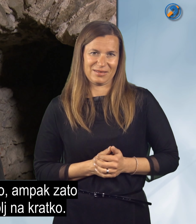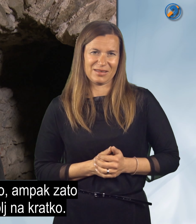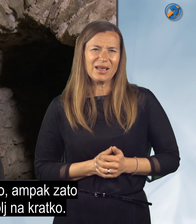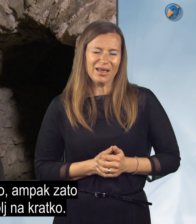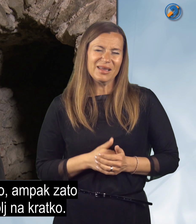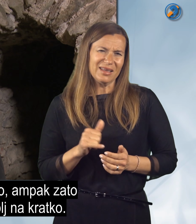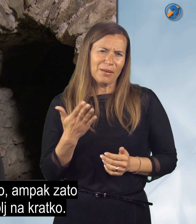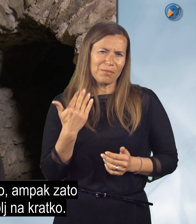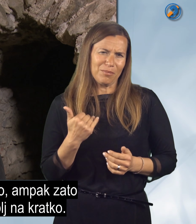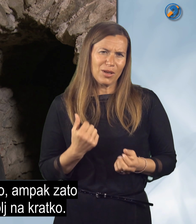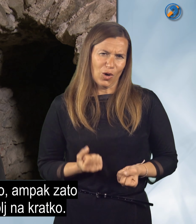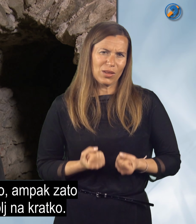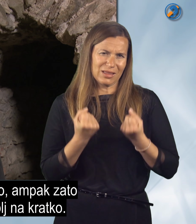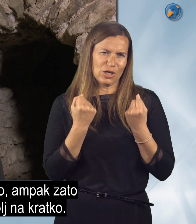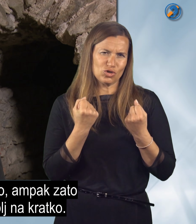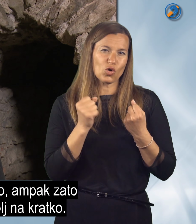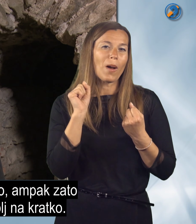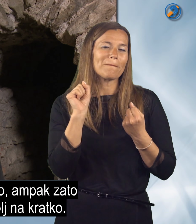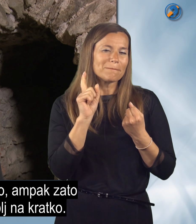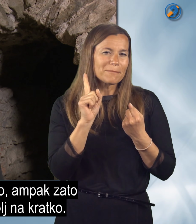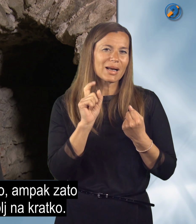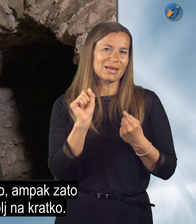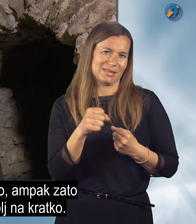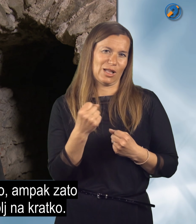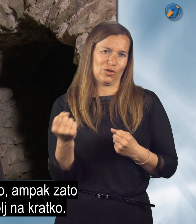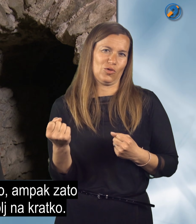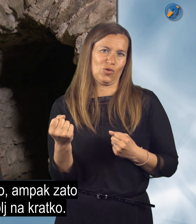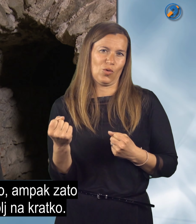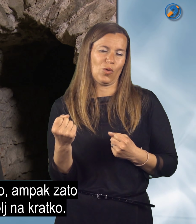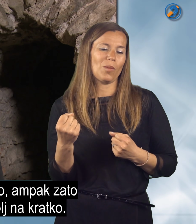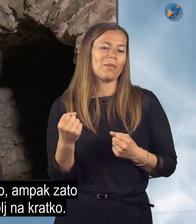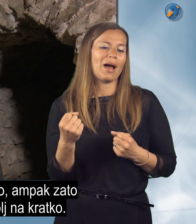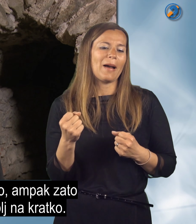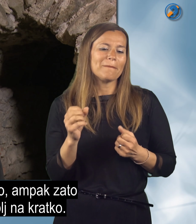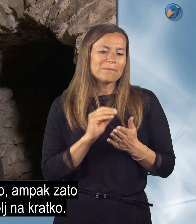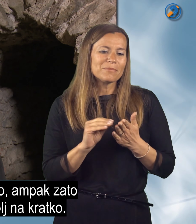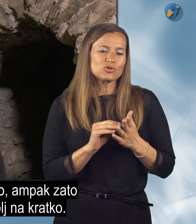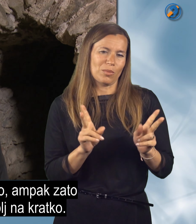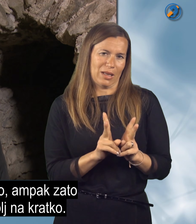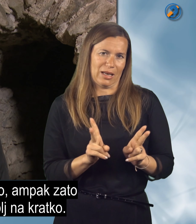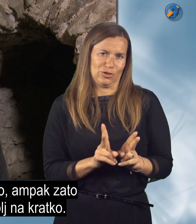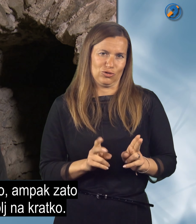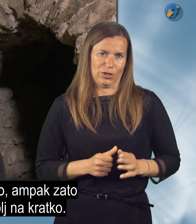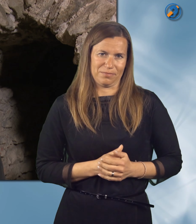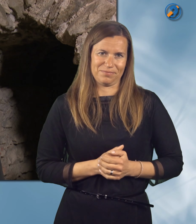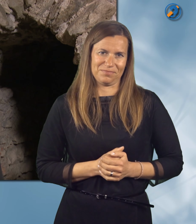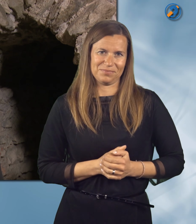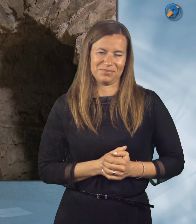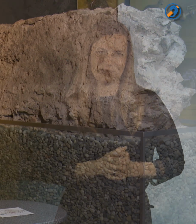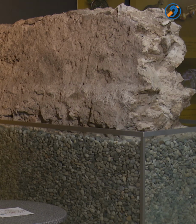Malo je bilo težko, ampak zato pa sem tudi bolj krajše.